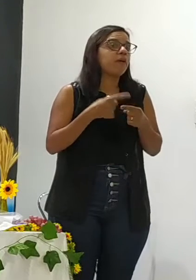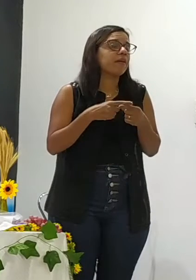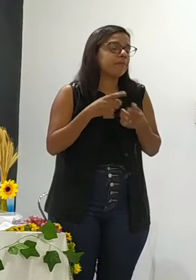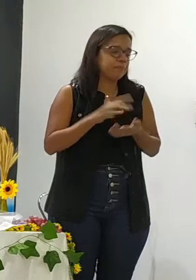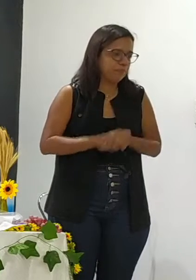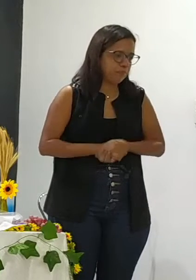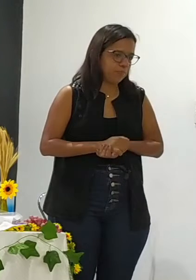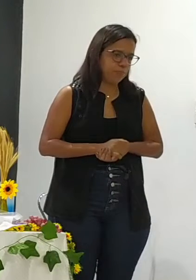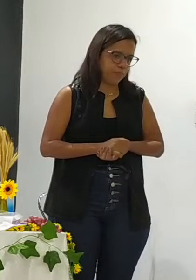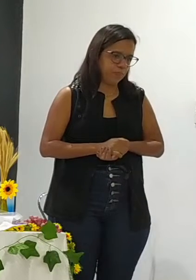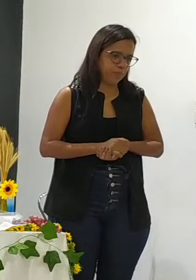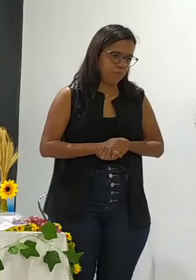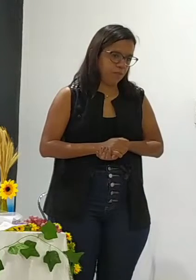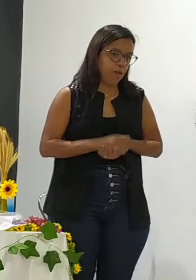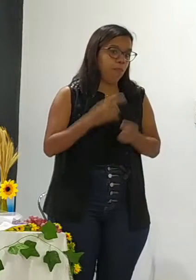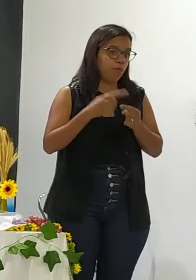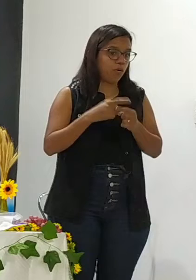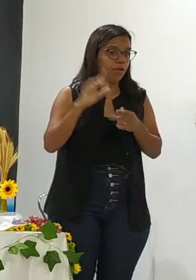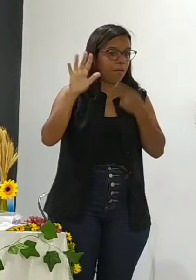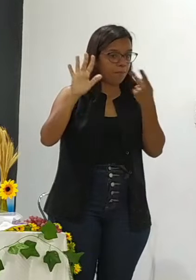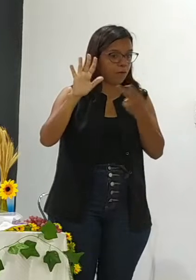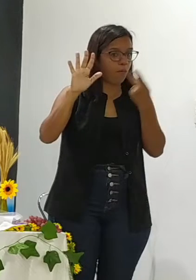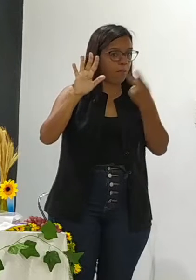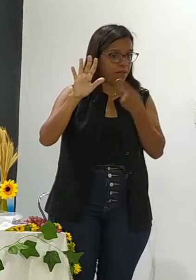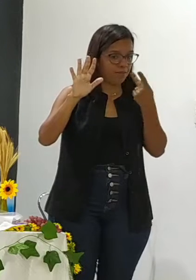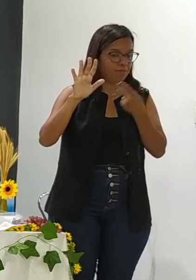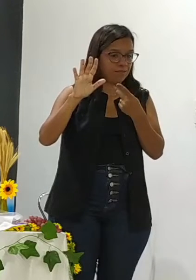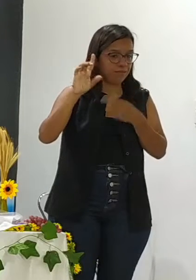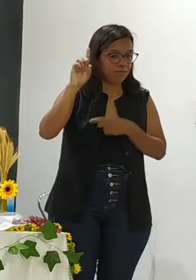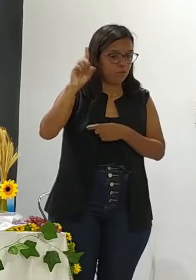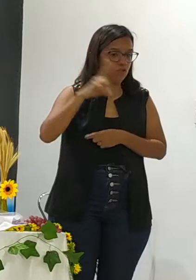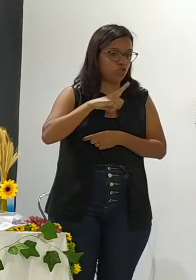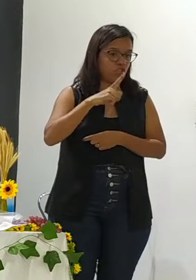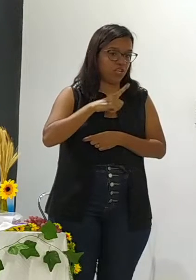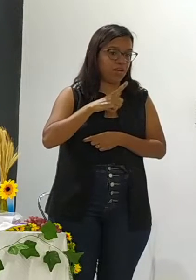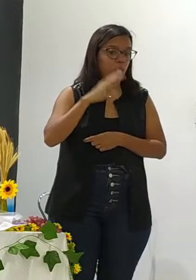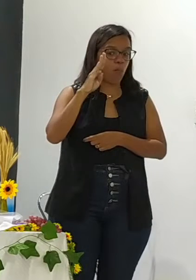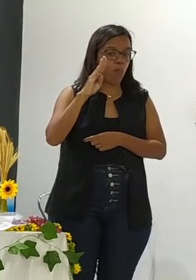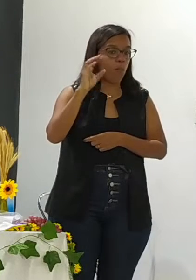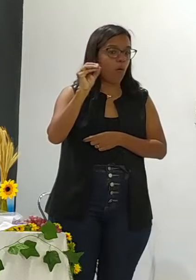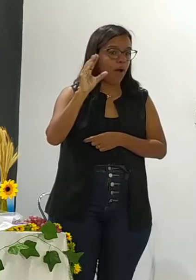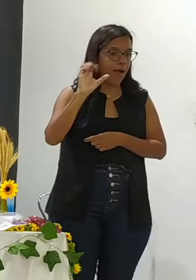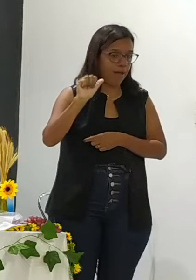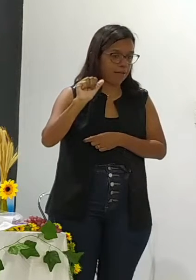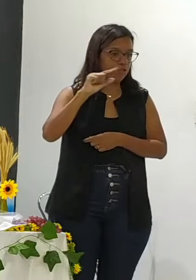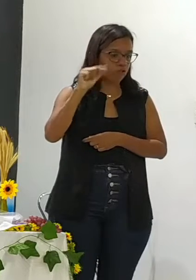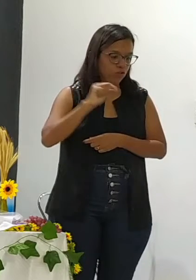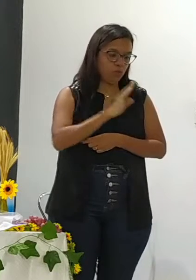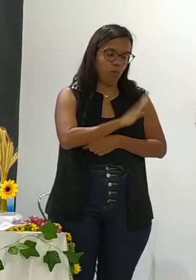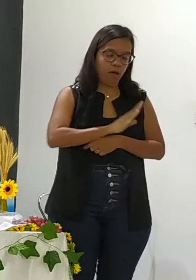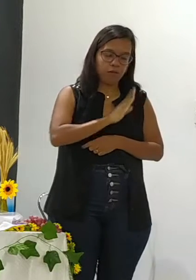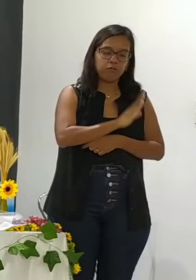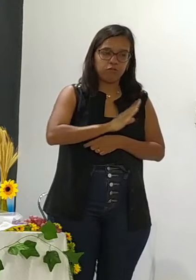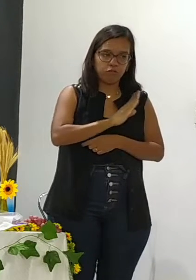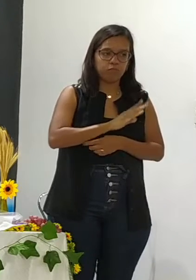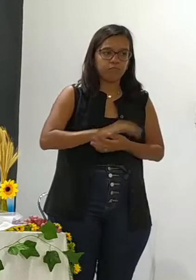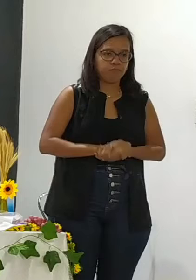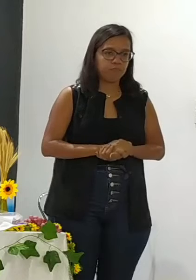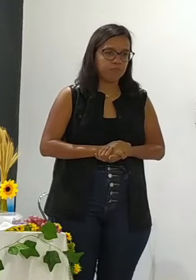ele? Porque a promessa que Deus tinha não era com ele, era com Boaz. Sabe por quê? Quem é